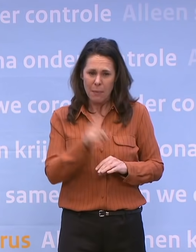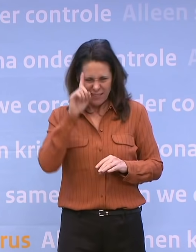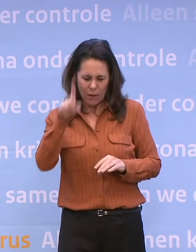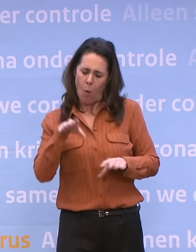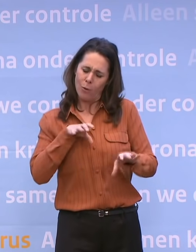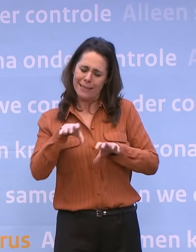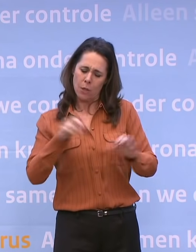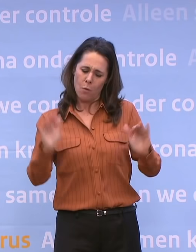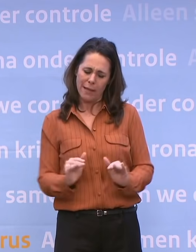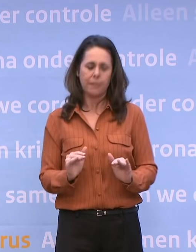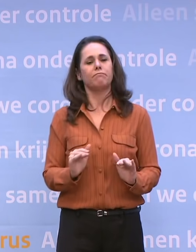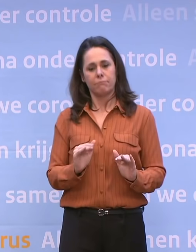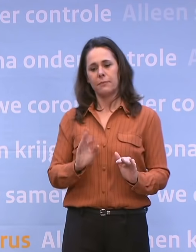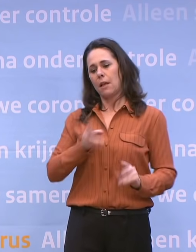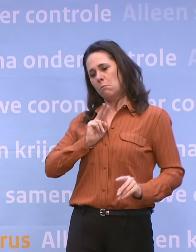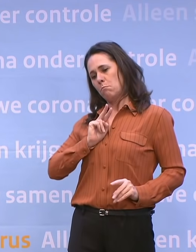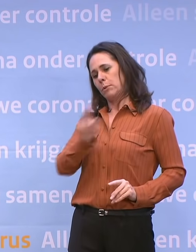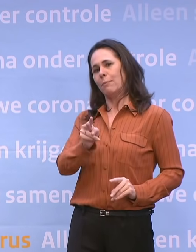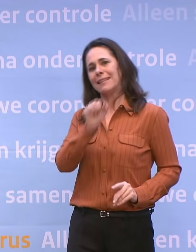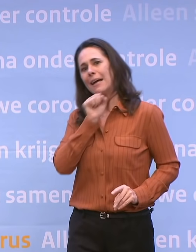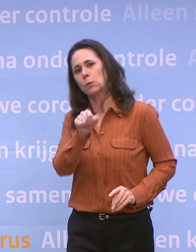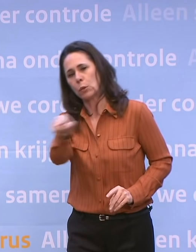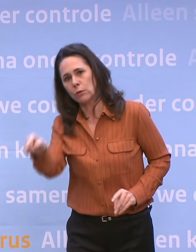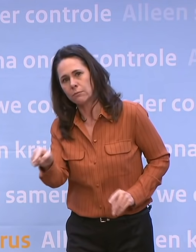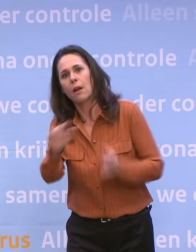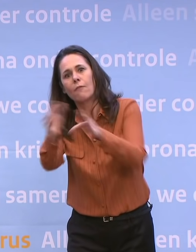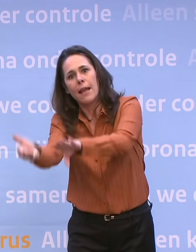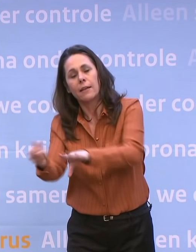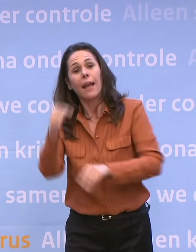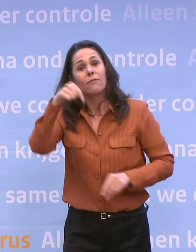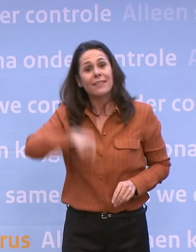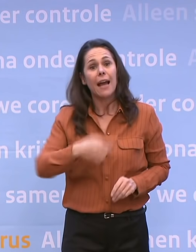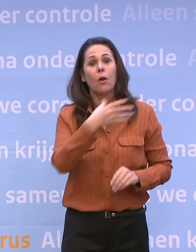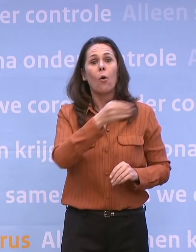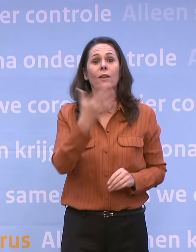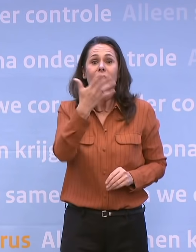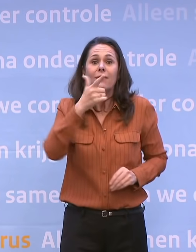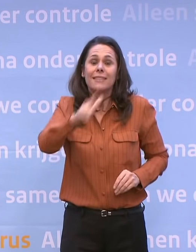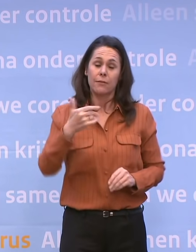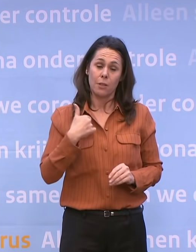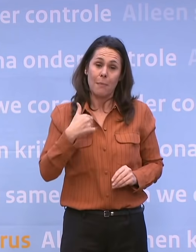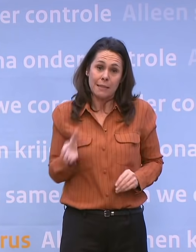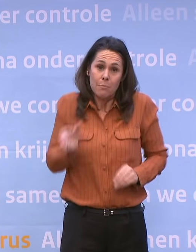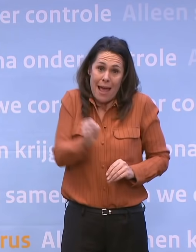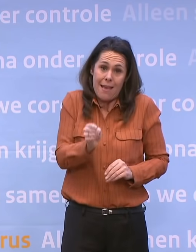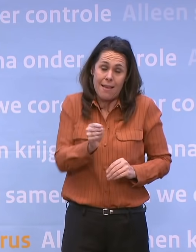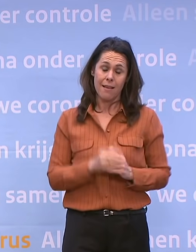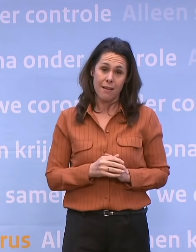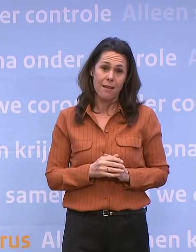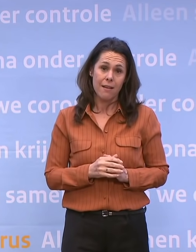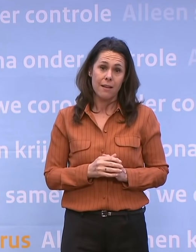kunt nog steeds een oudere aansteken die er misschien wel door overlijdt. En vandaag 175 doden erbij. Dus je ziet in dit